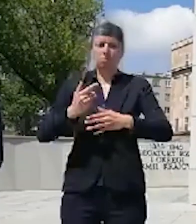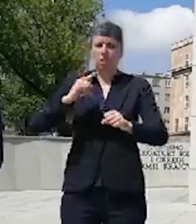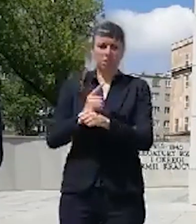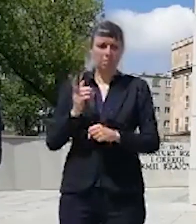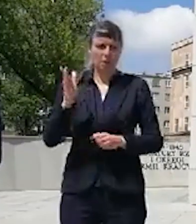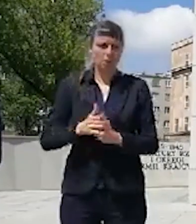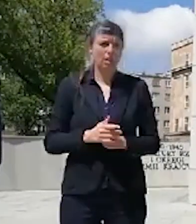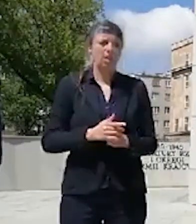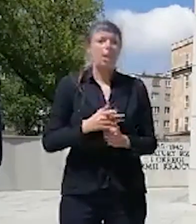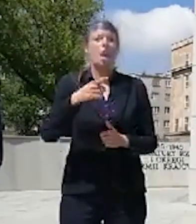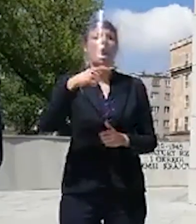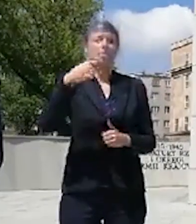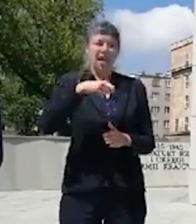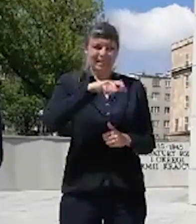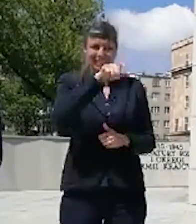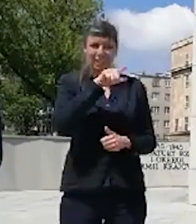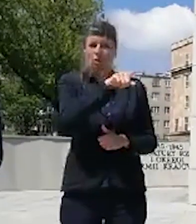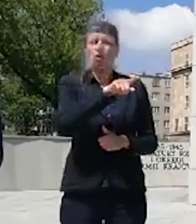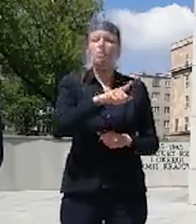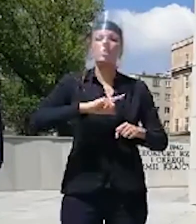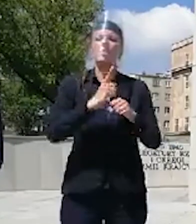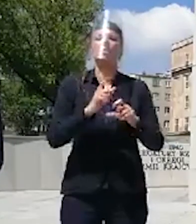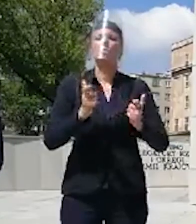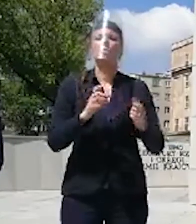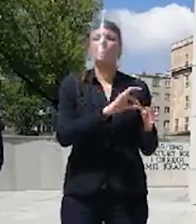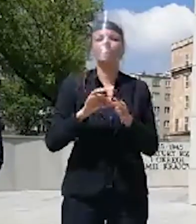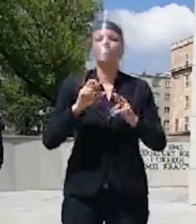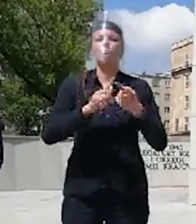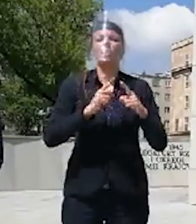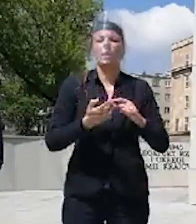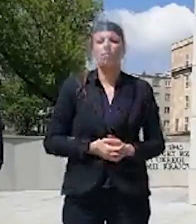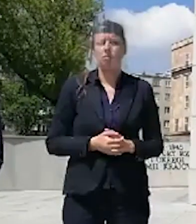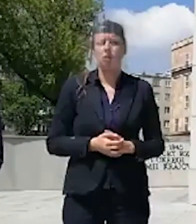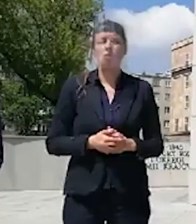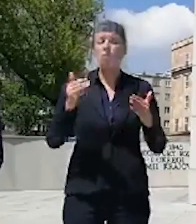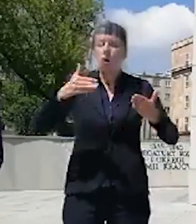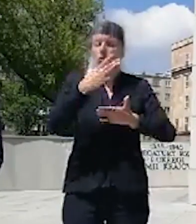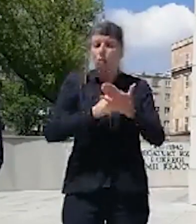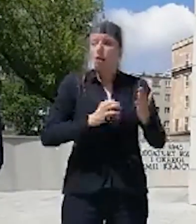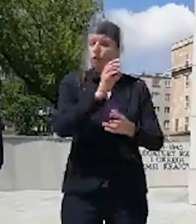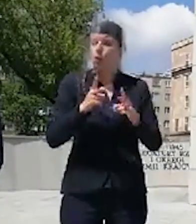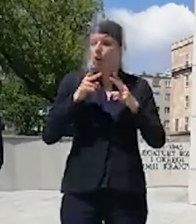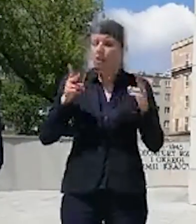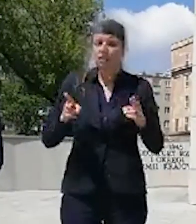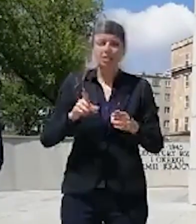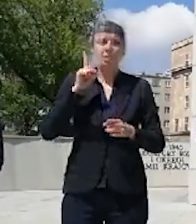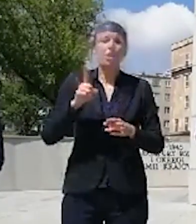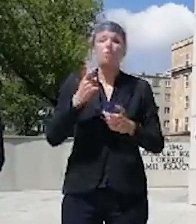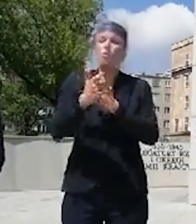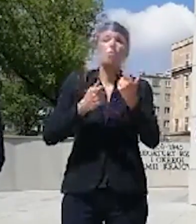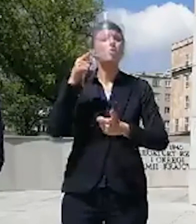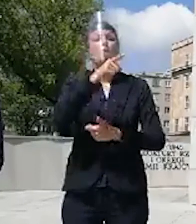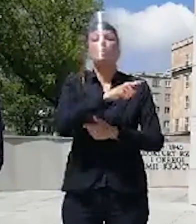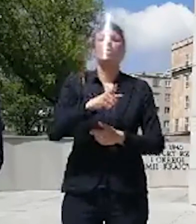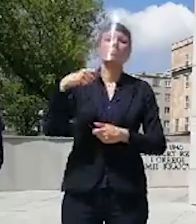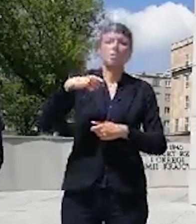podjął decyzję polityczną. Nie skorzystał z jednej z ostatnich okazji, jakie ma za swojej kadencji, żeby stać się rzeczywiście prezydentem wszystkich Polaków i